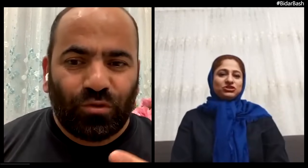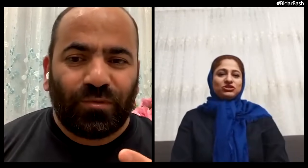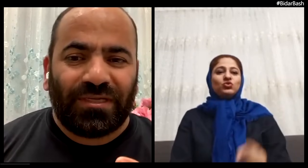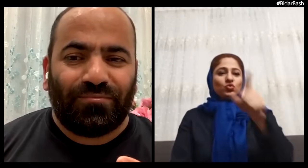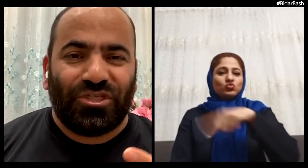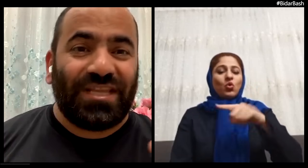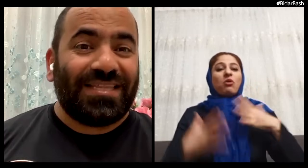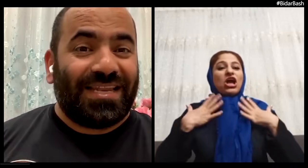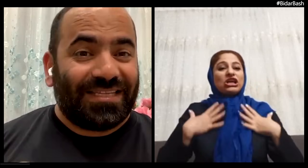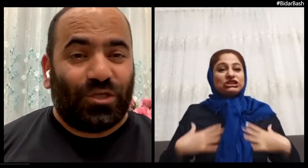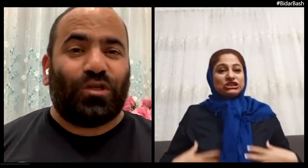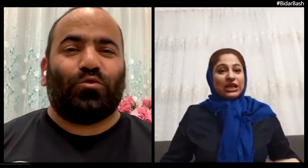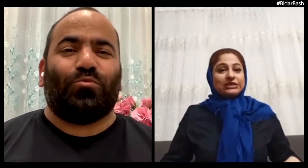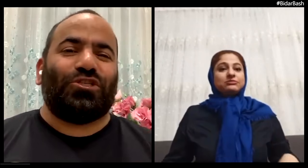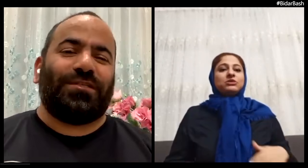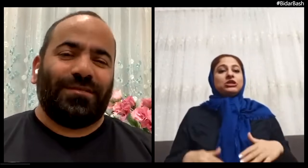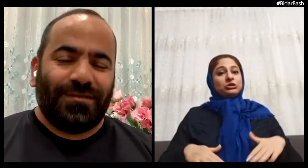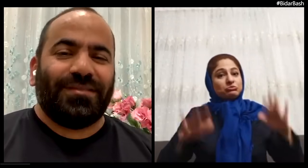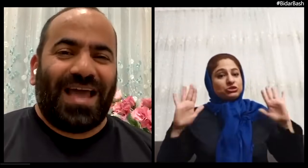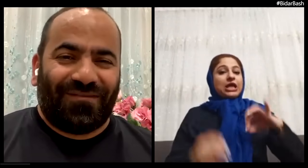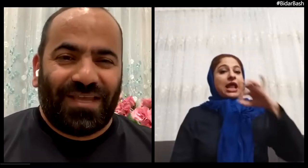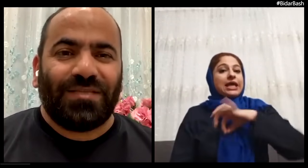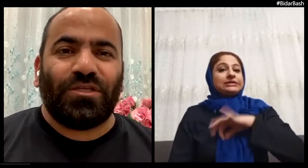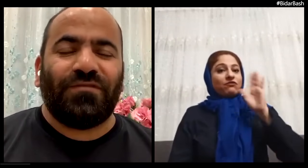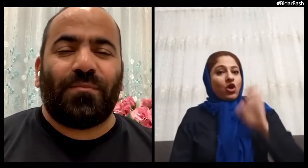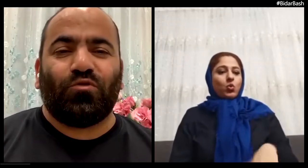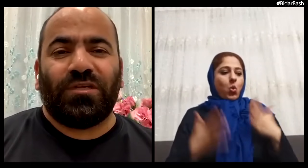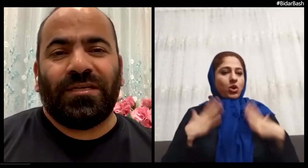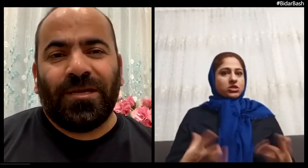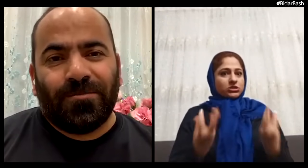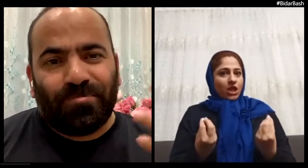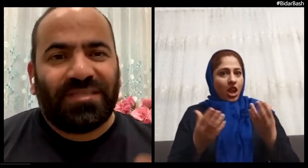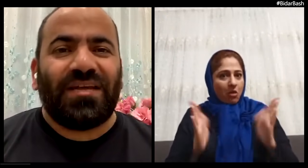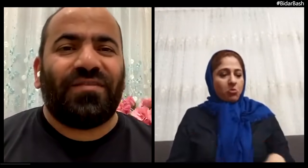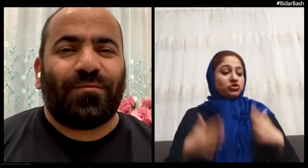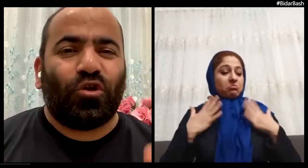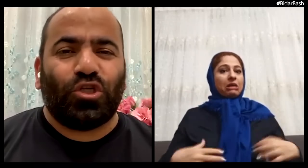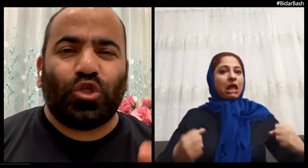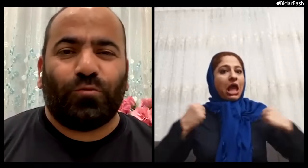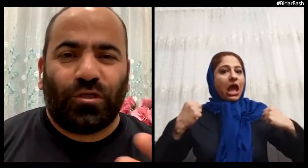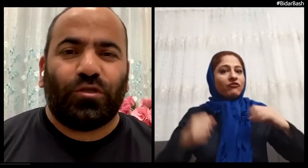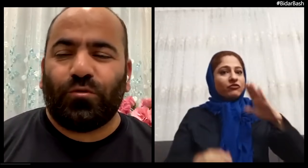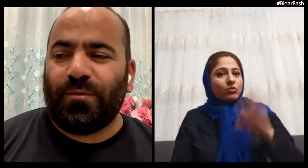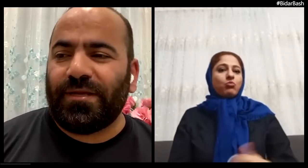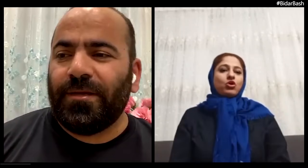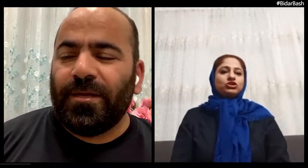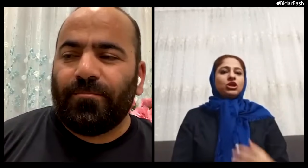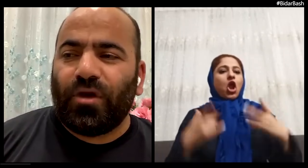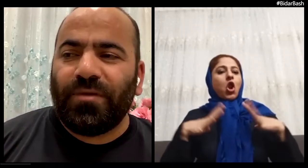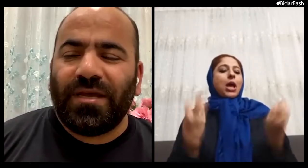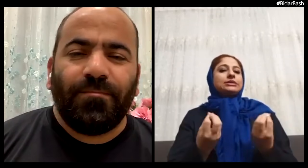جسمتون بیشتر در اختیارتون باشه، تقویت بشه و بتونه بهتر فرمانهایی که شما دارید رو